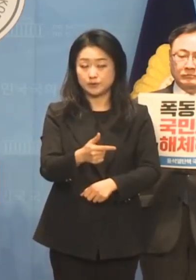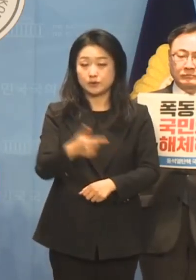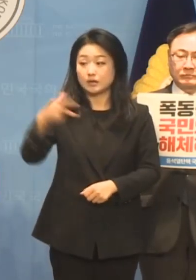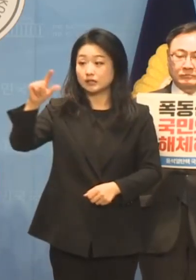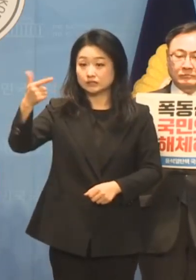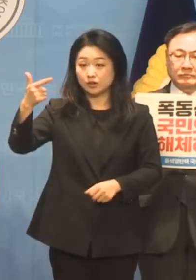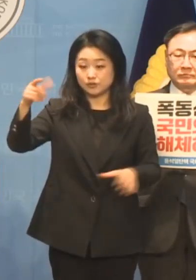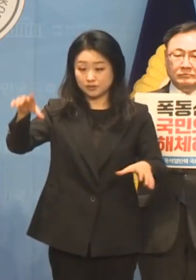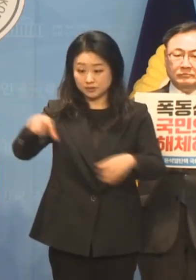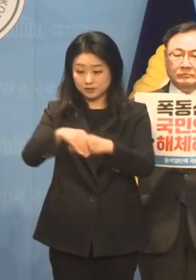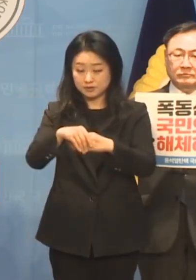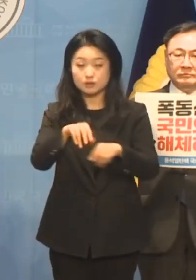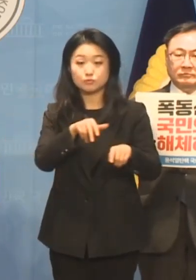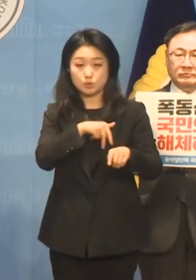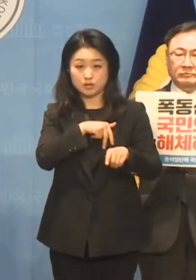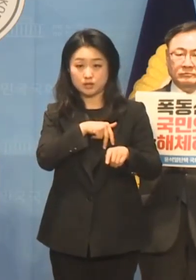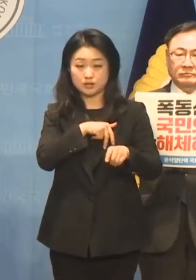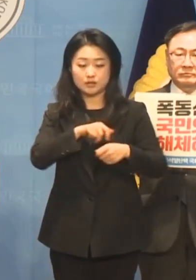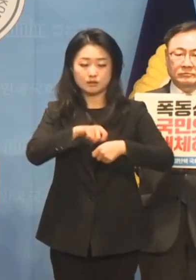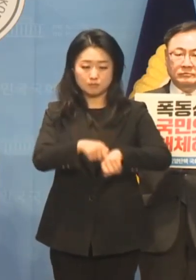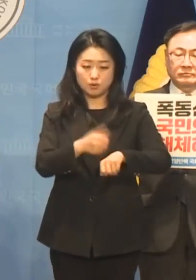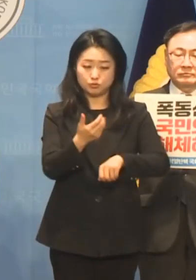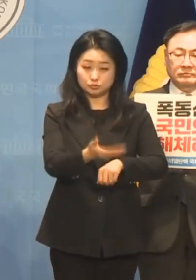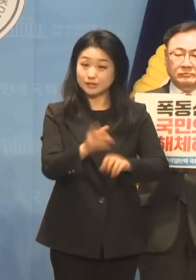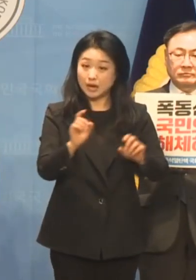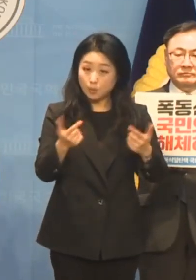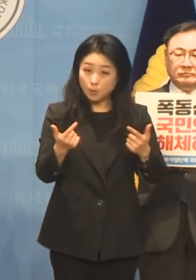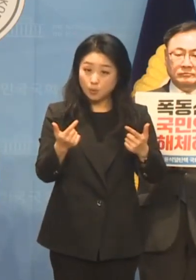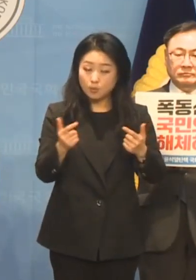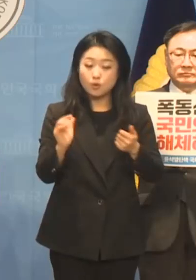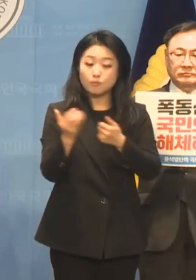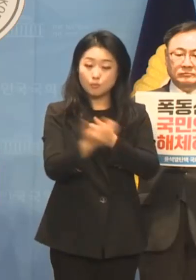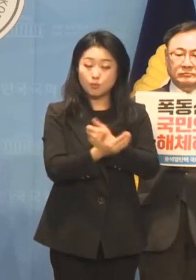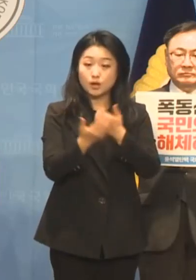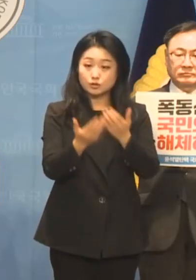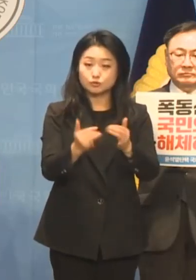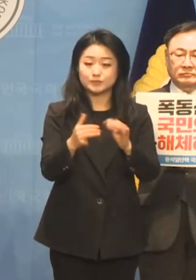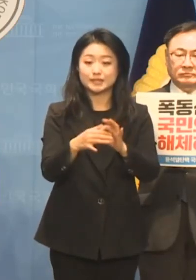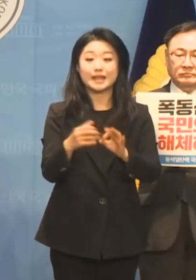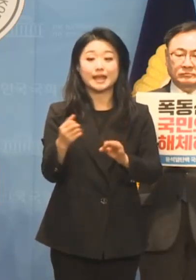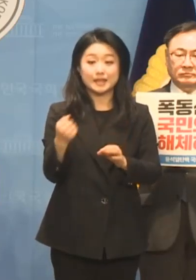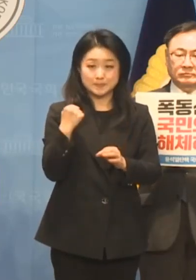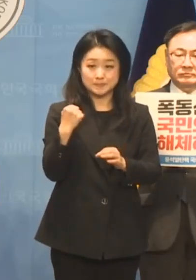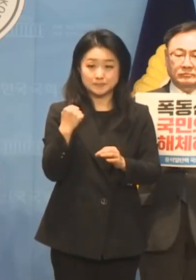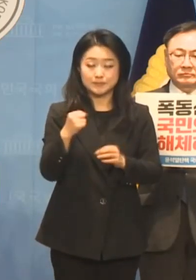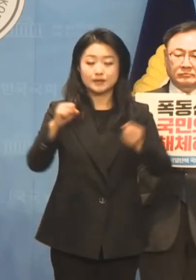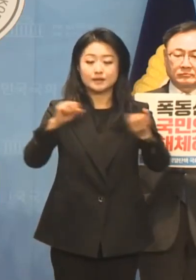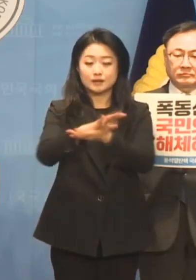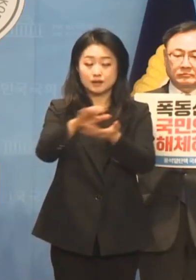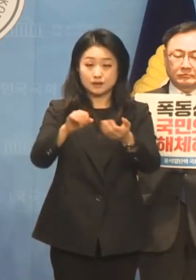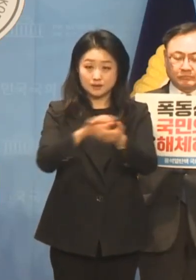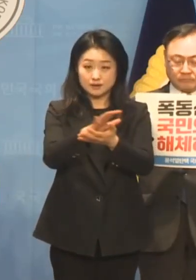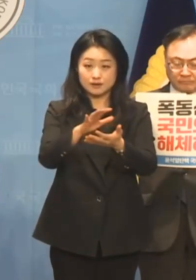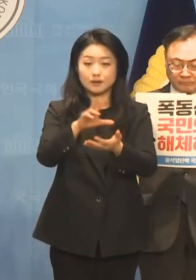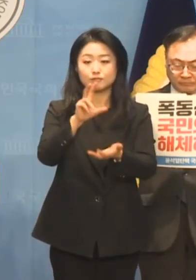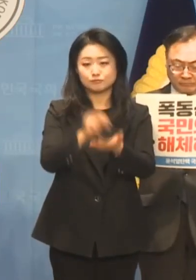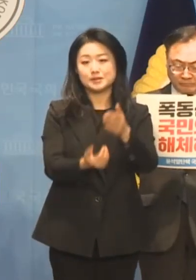전광훈과 손잡은 의원들을 징계하지 않고 비호한 국민의힘이 소요 사태의